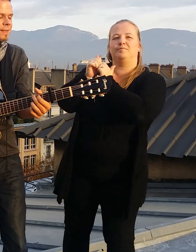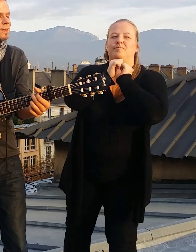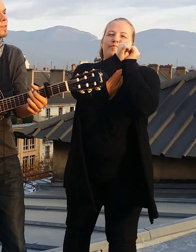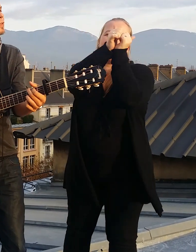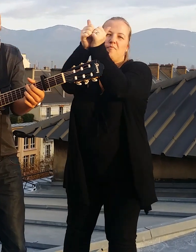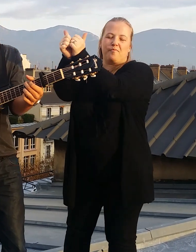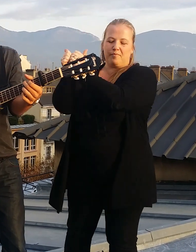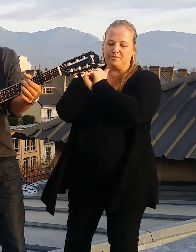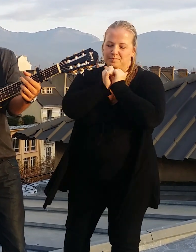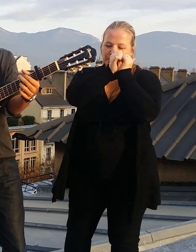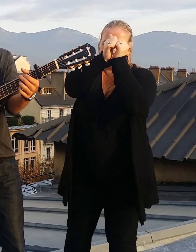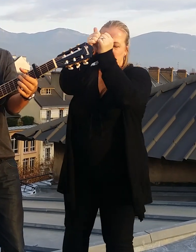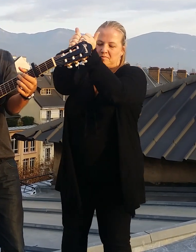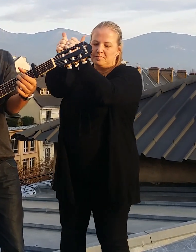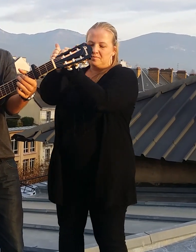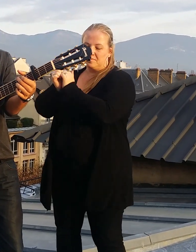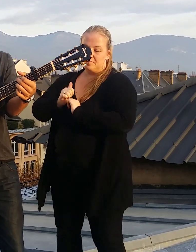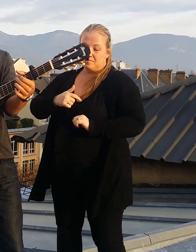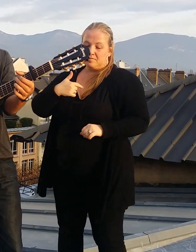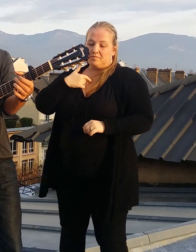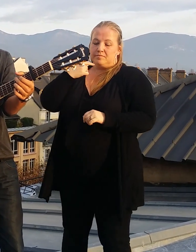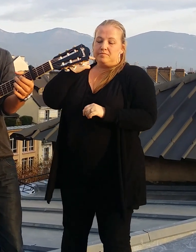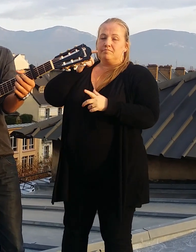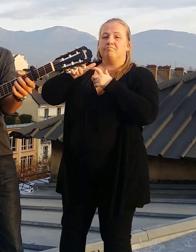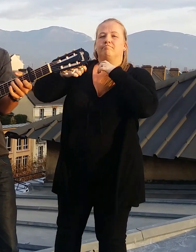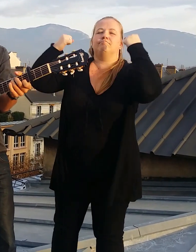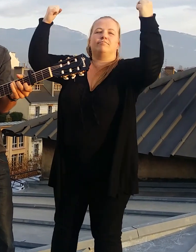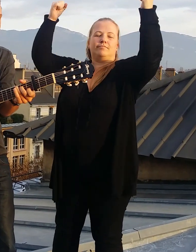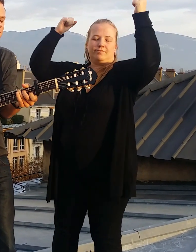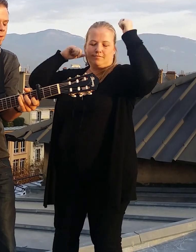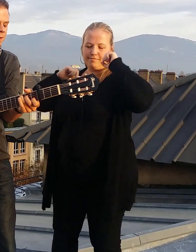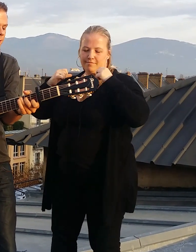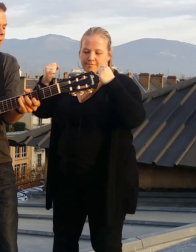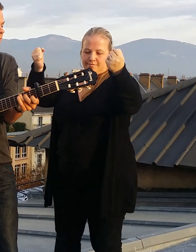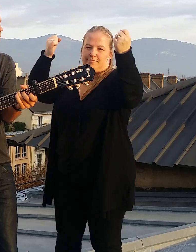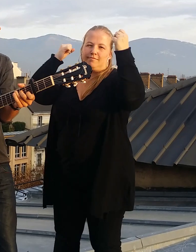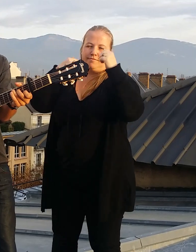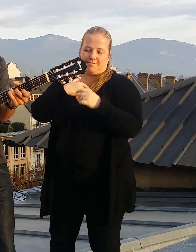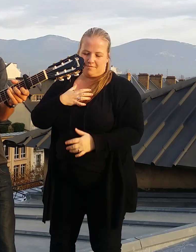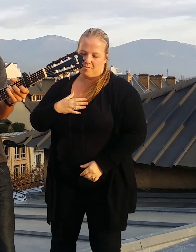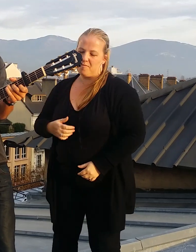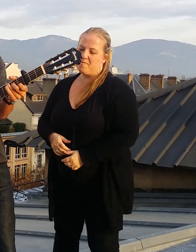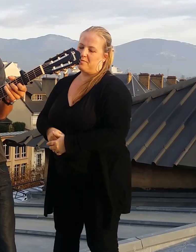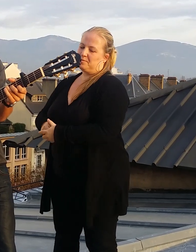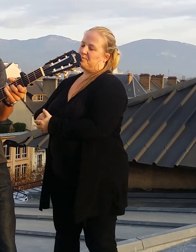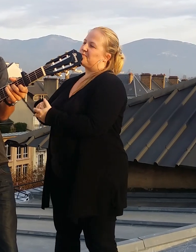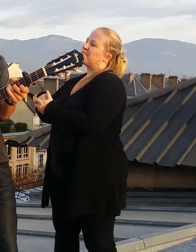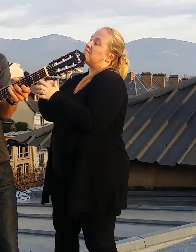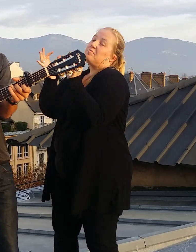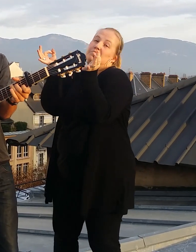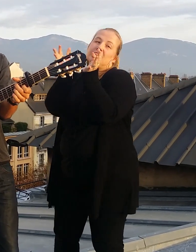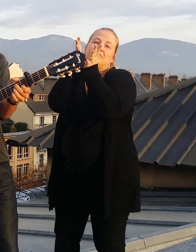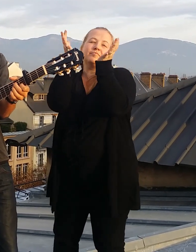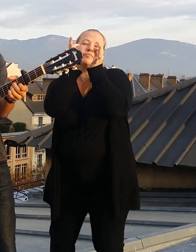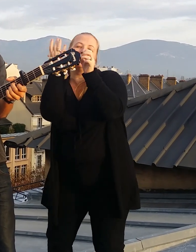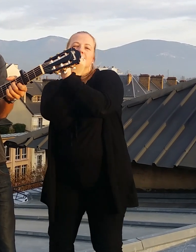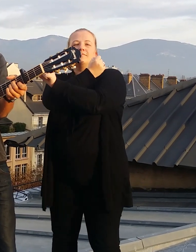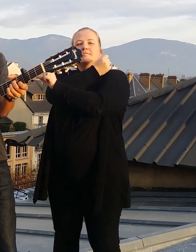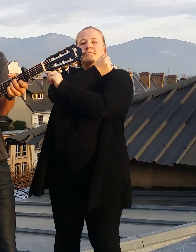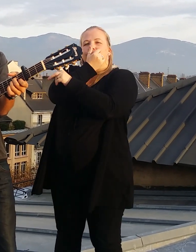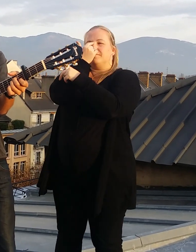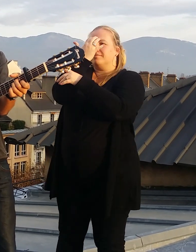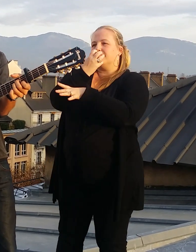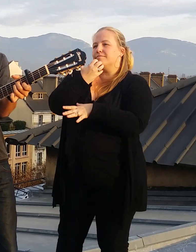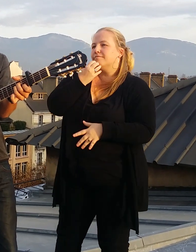les rires de Simon. Moi je suis solide comme un roc, parfois j'ai